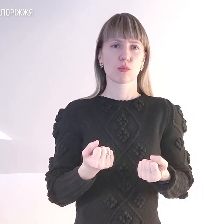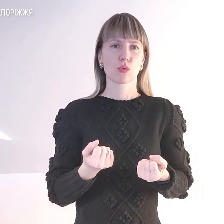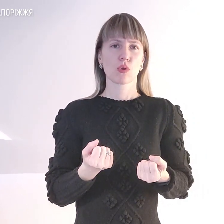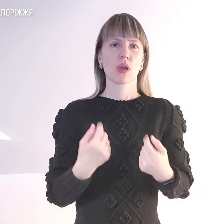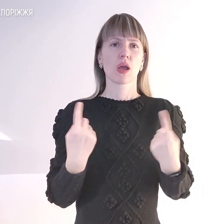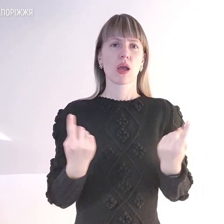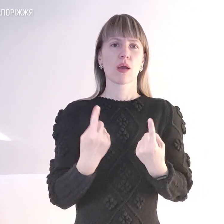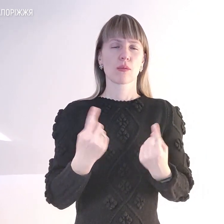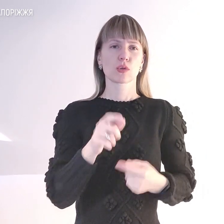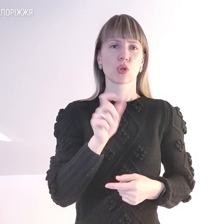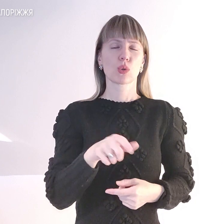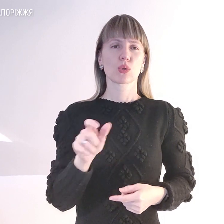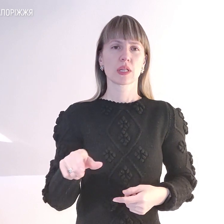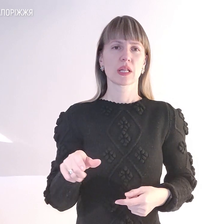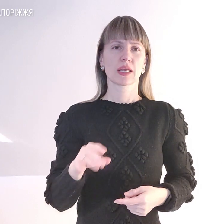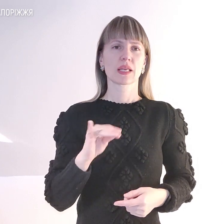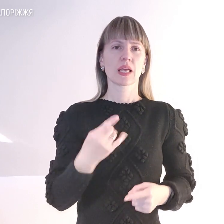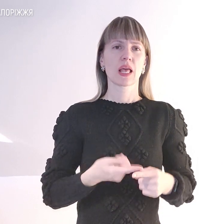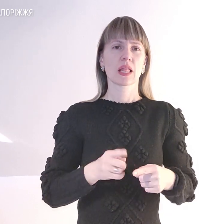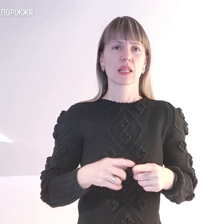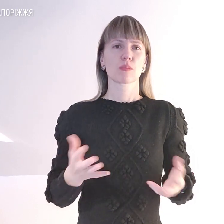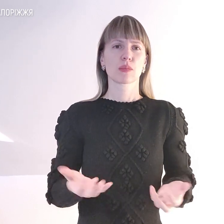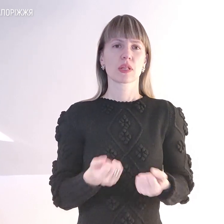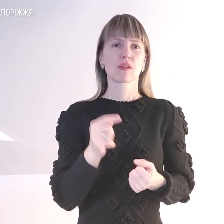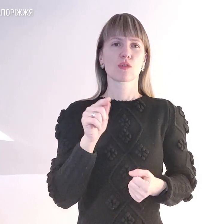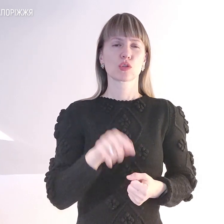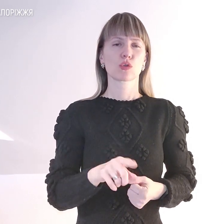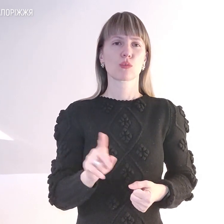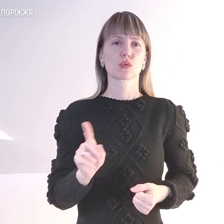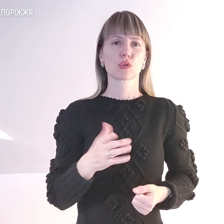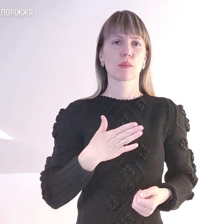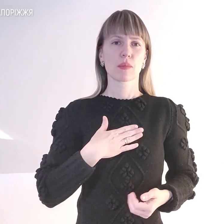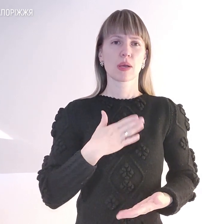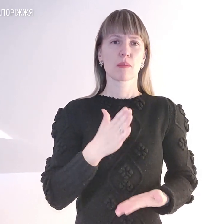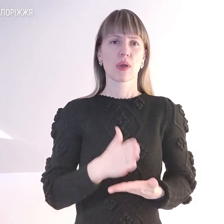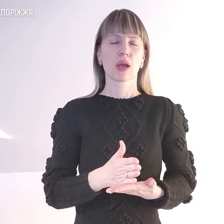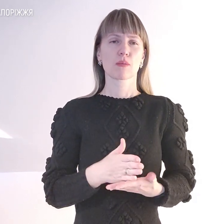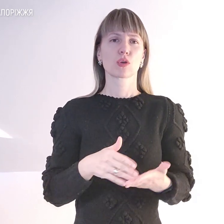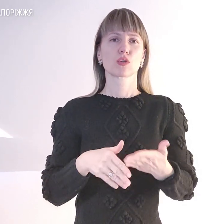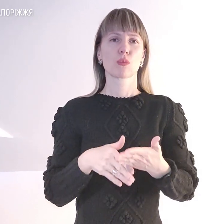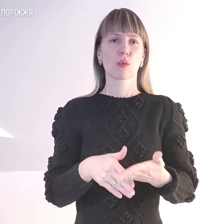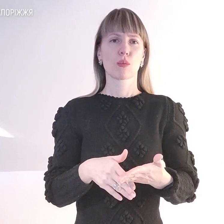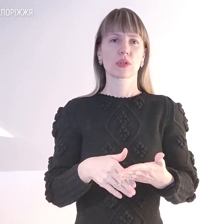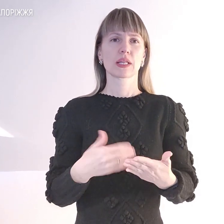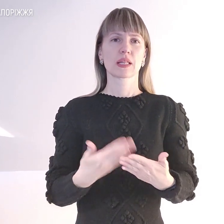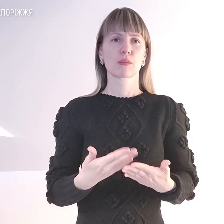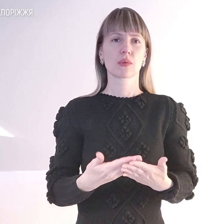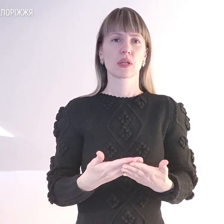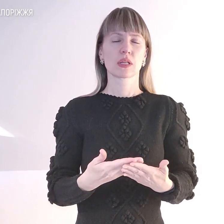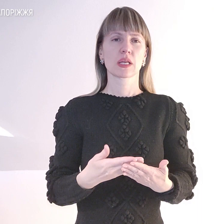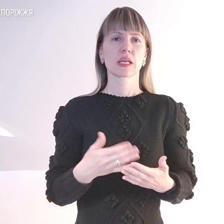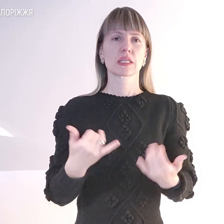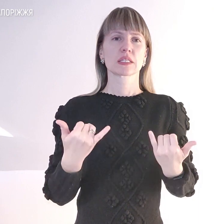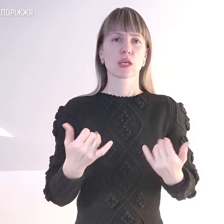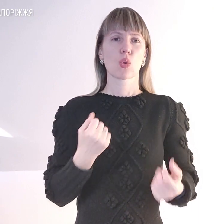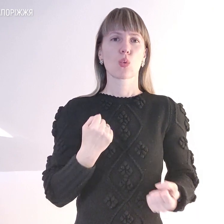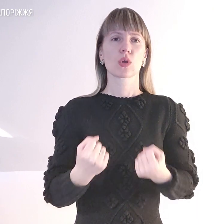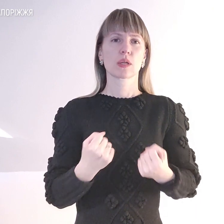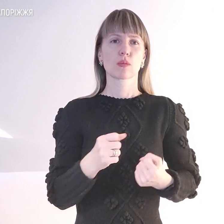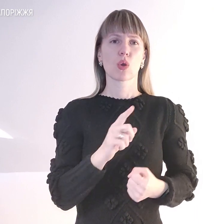звичайних цивільних людей. І ця підтримка у тому, що ми маємо допомогти, наприклад, зараз укріплювати кожен своє